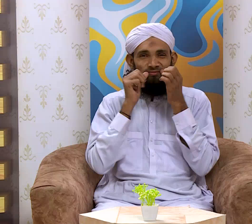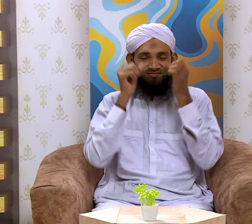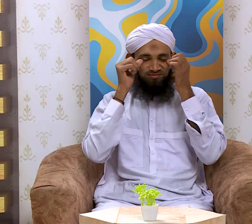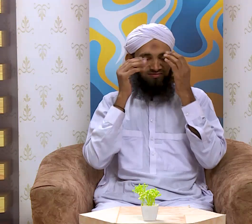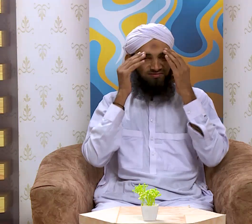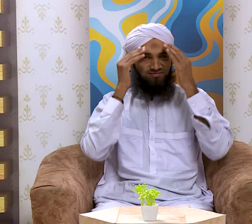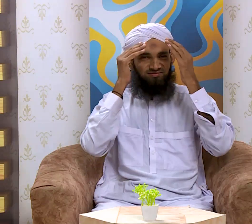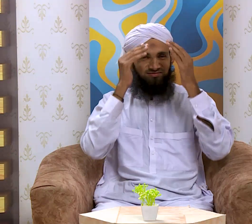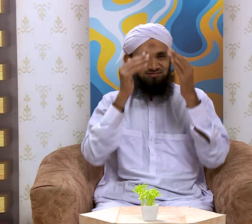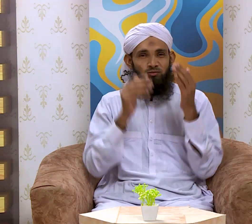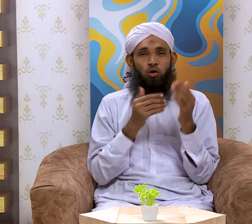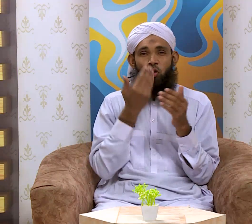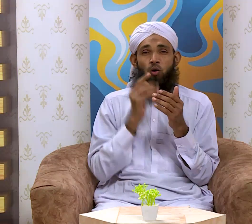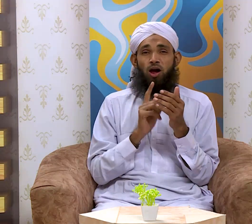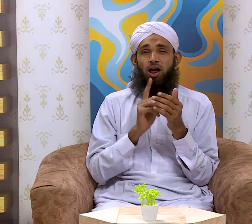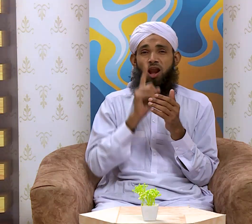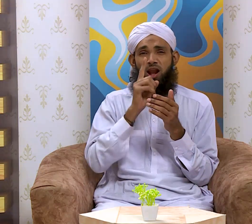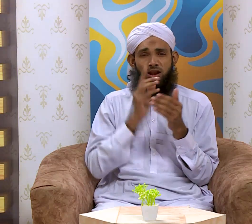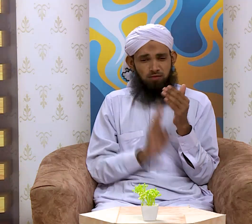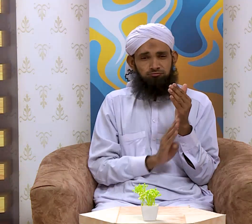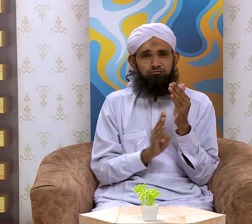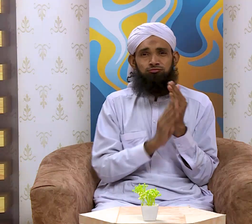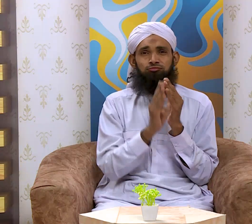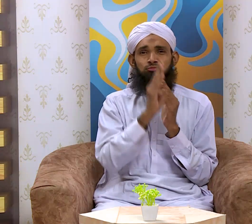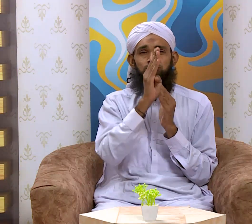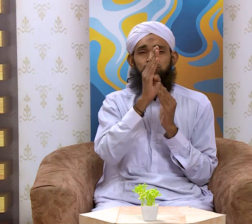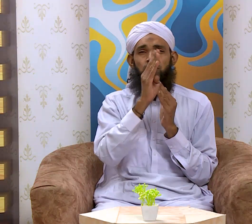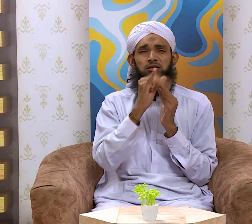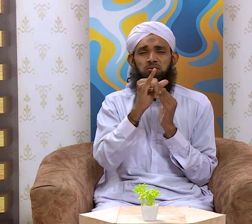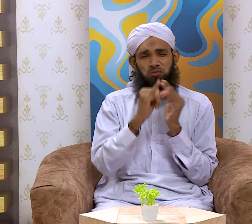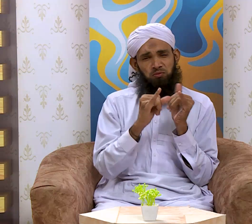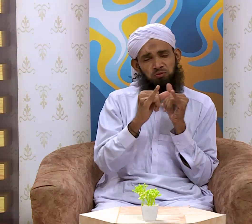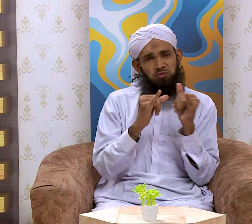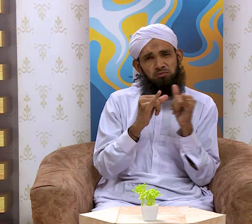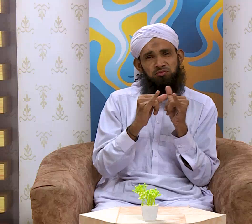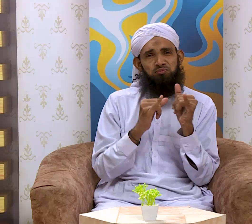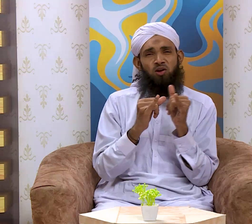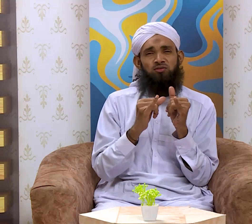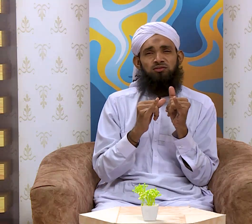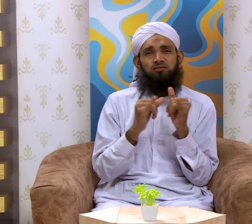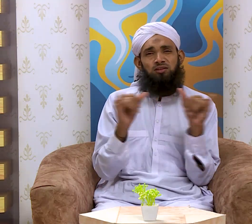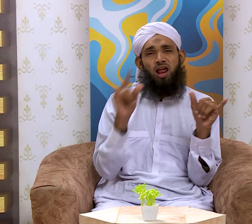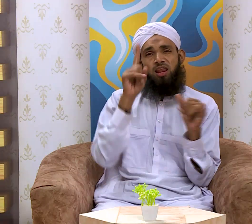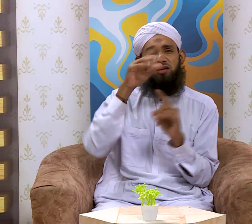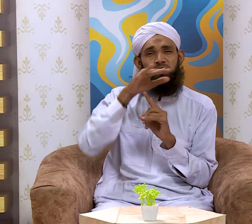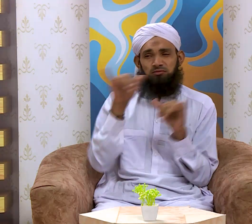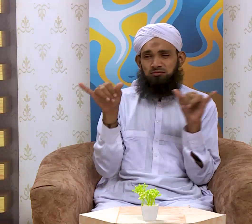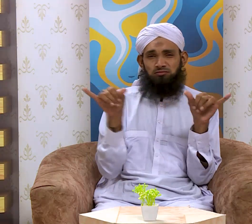اس محبوب میں 2 ہاتھ کا فاصلہ رہا بلکہ اس سے بھی کم۔ اللہ اکبر۔ پھر وہاں کیا